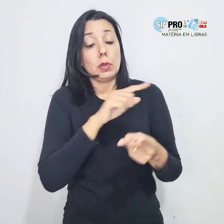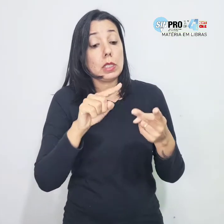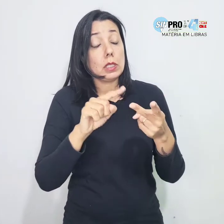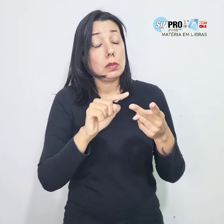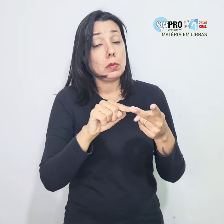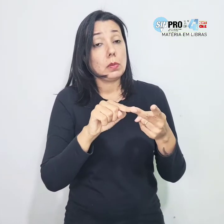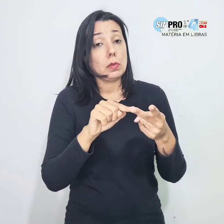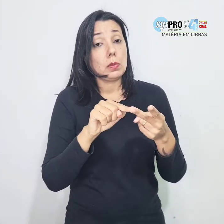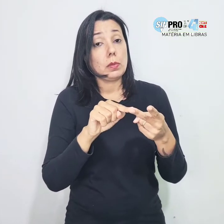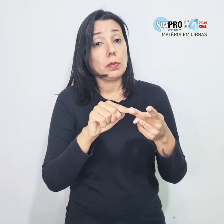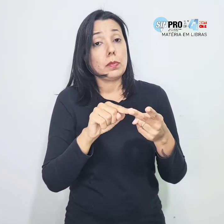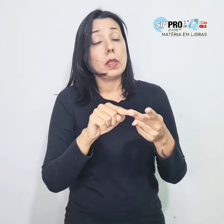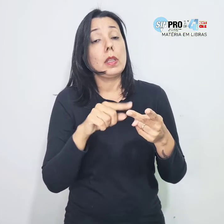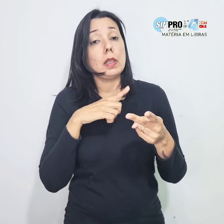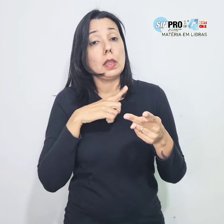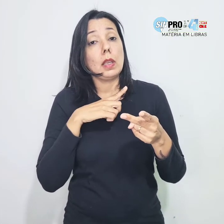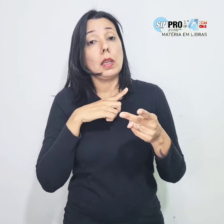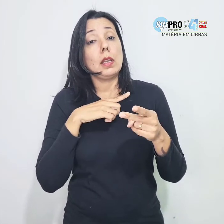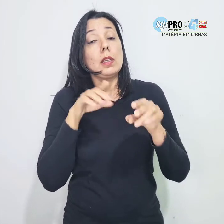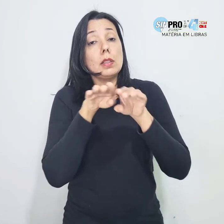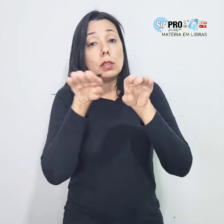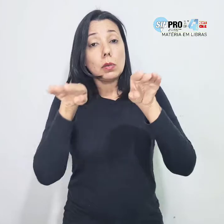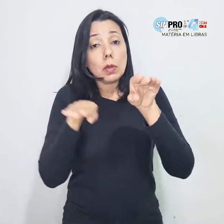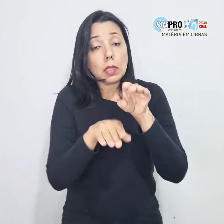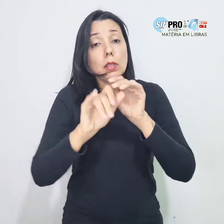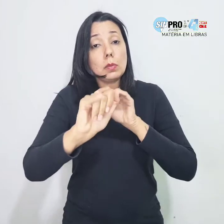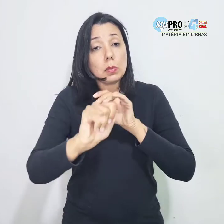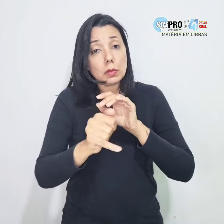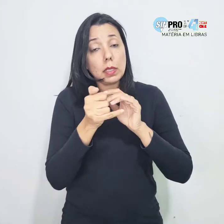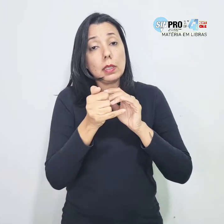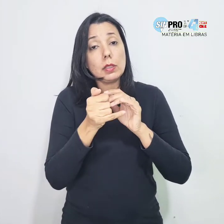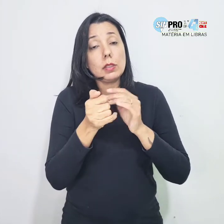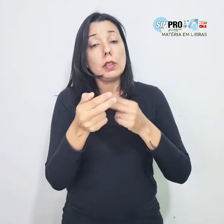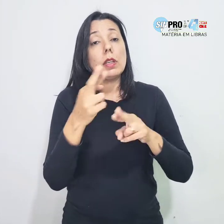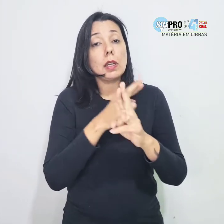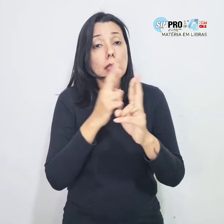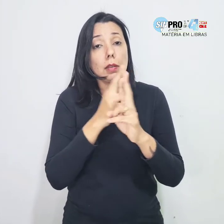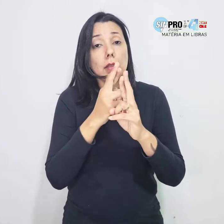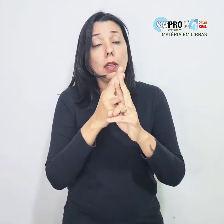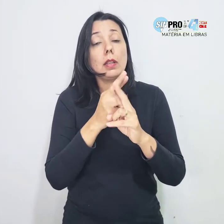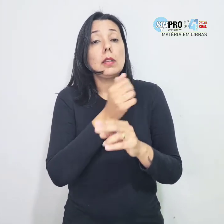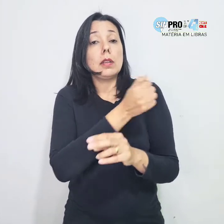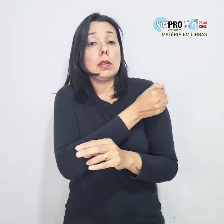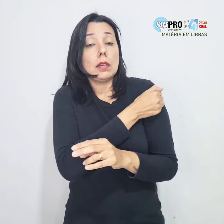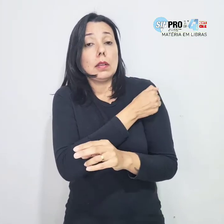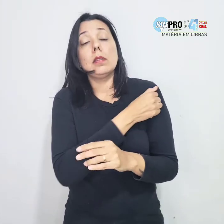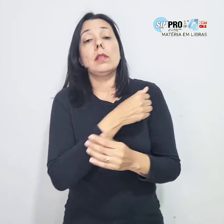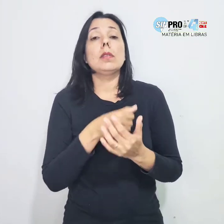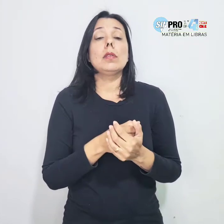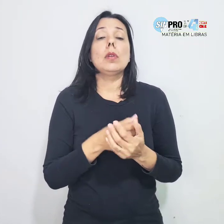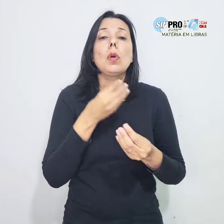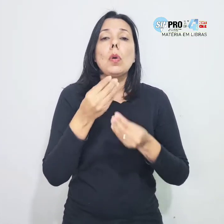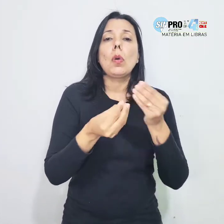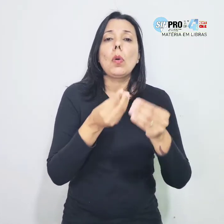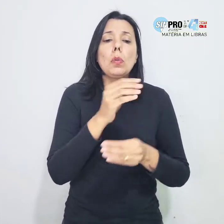segundo, ela agrava a desigualdade de oportunidade entre alunos, como crianças que